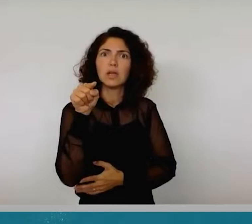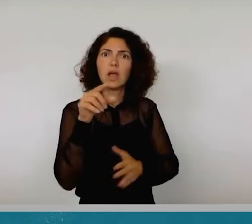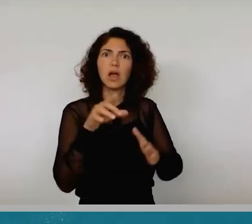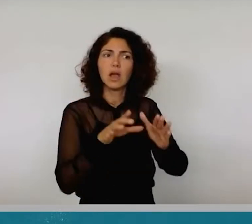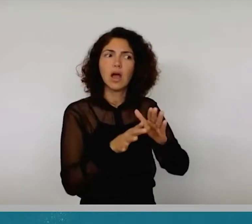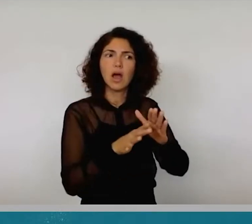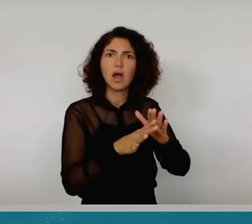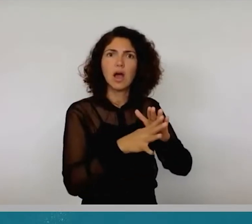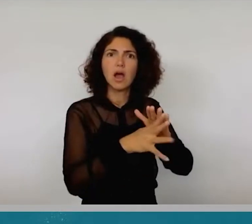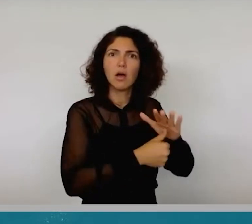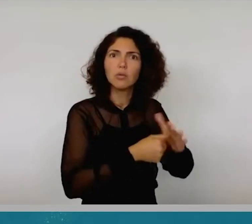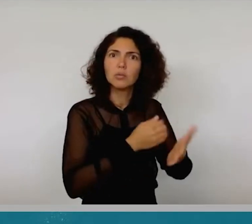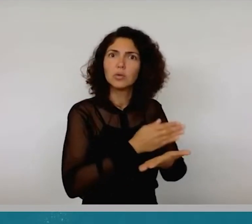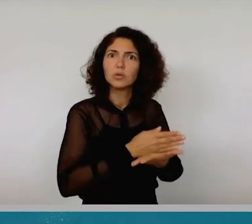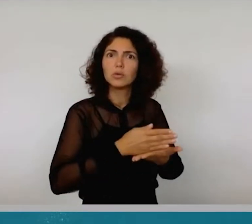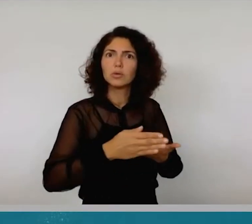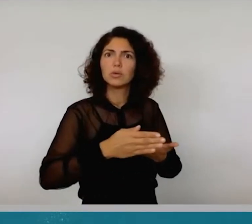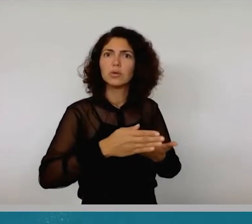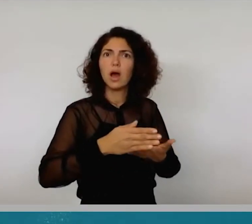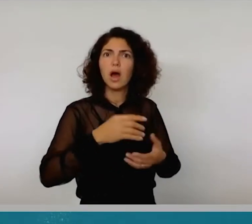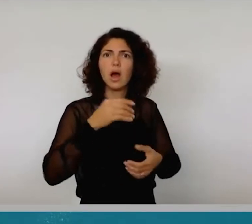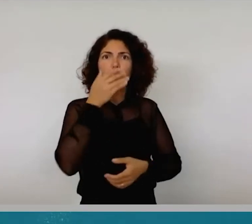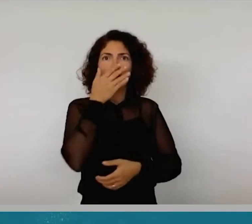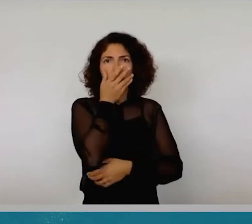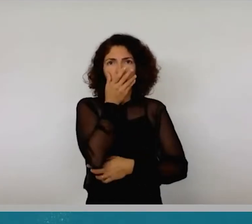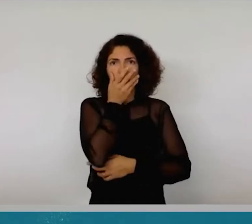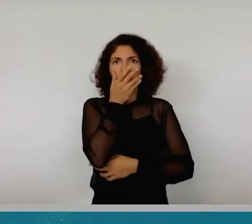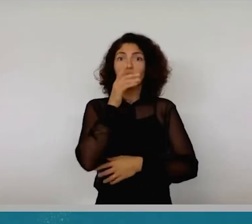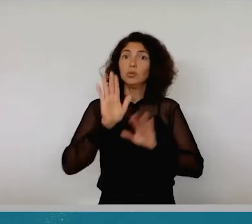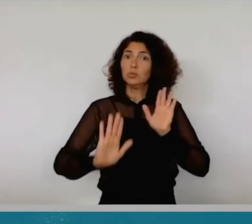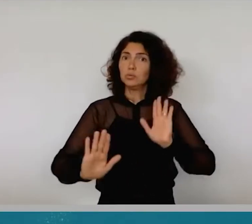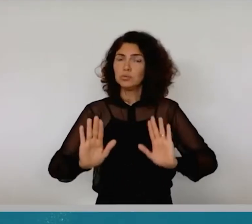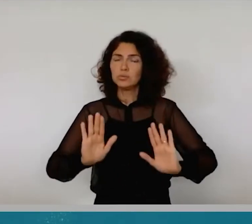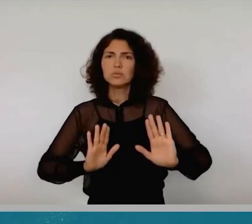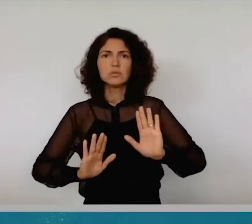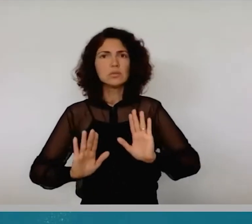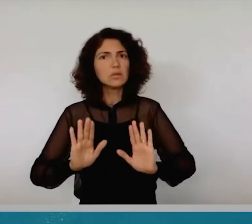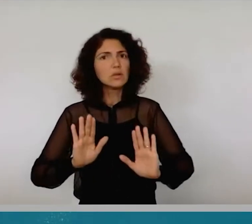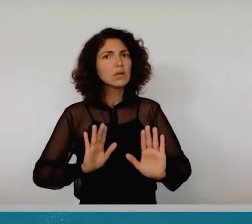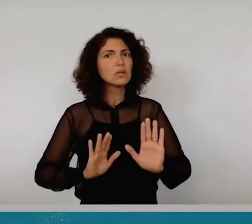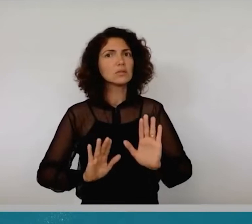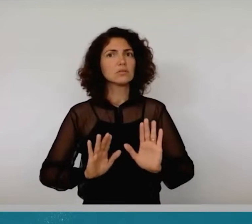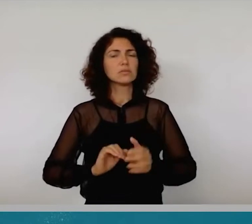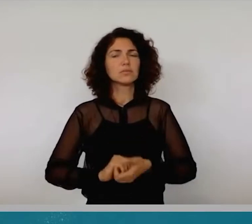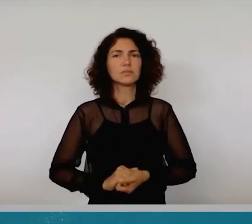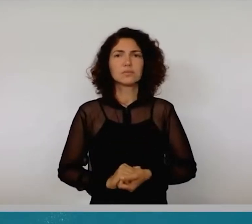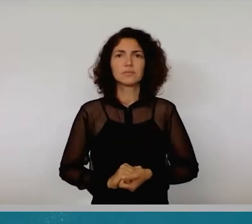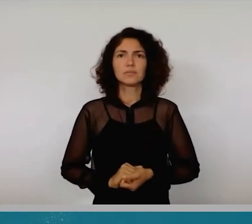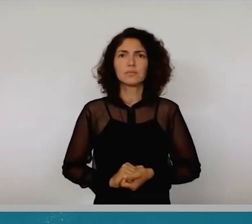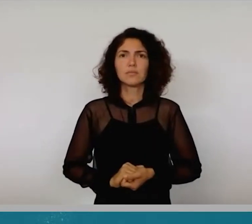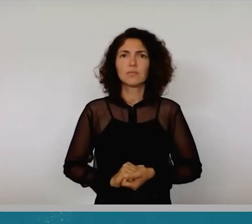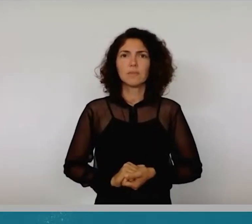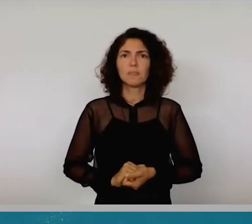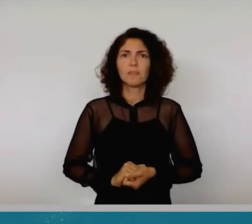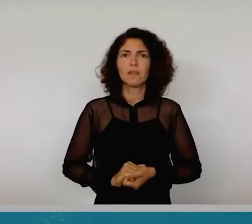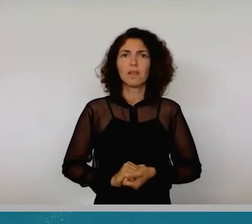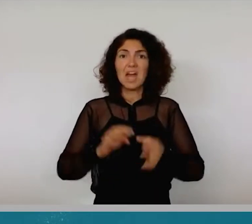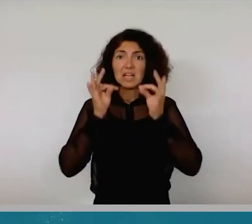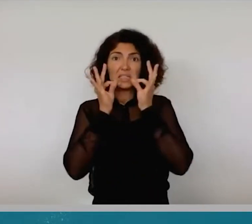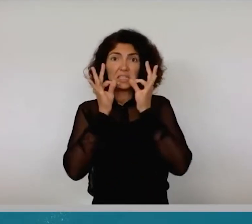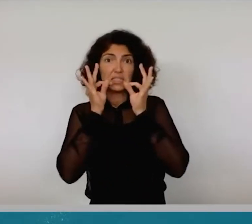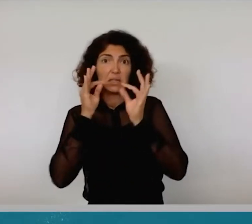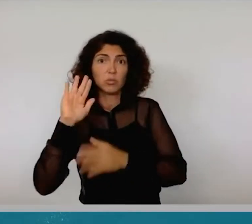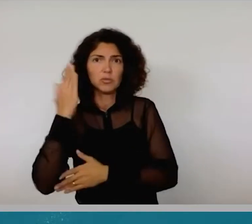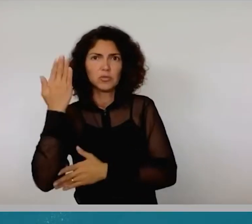a situação, coisas dos outros, um dia você pode usar um falso testemunho para prejudicar o outro,